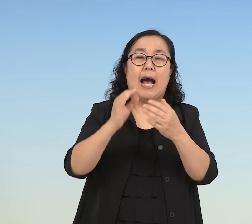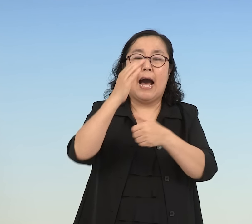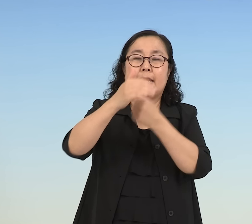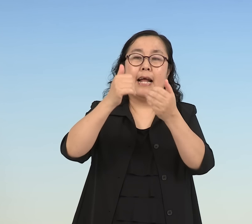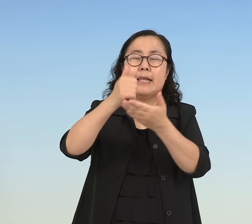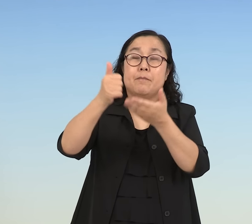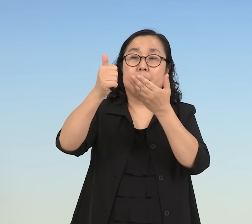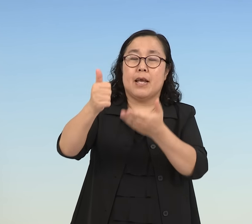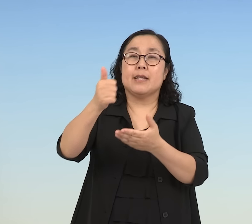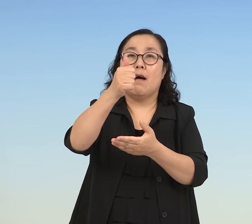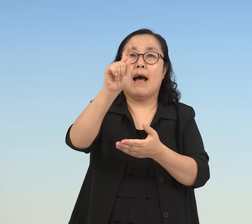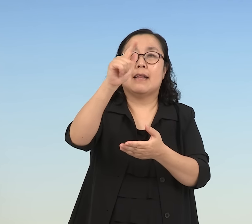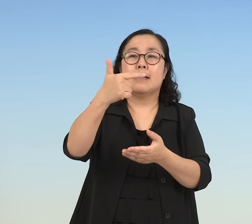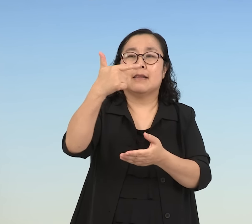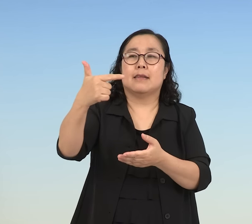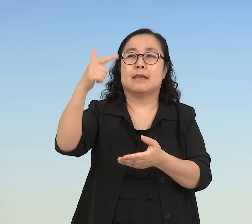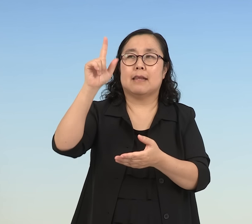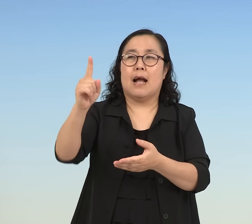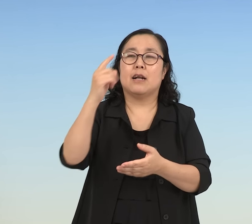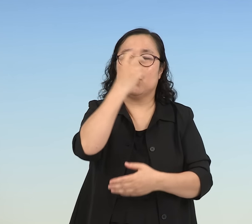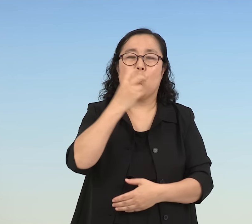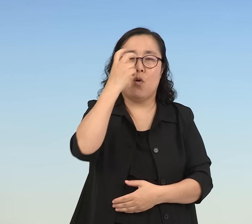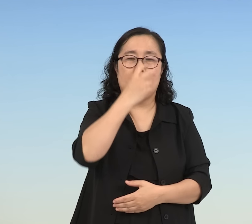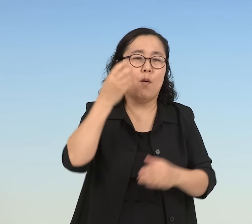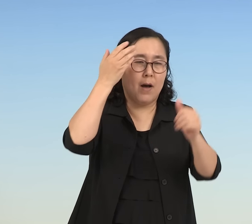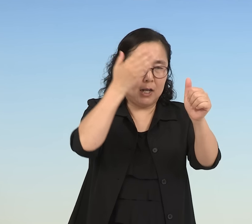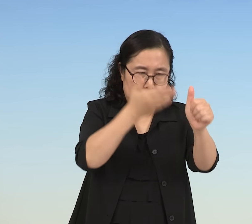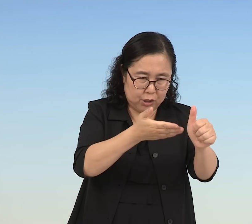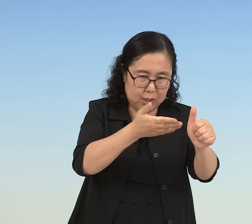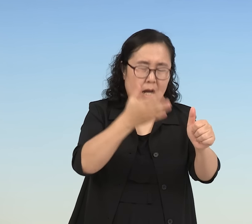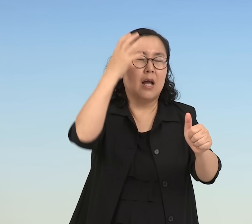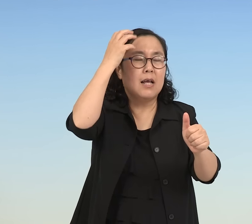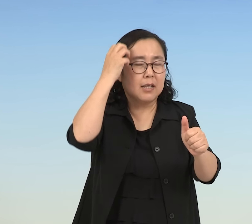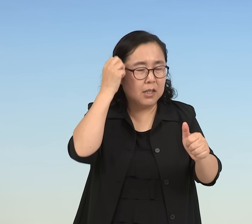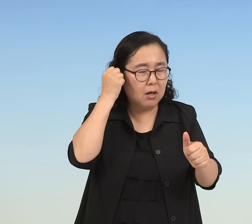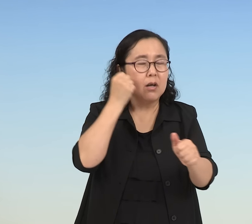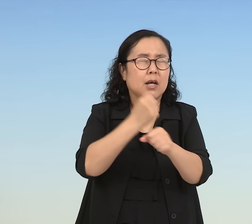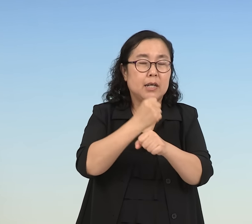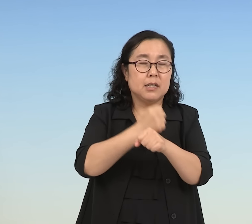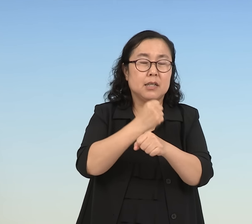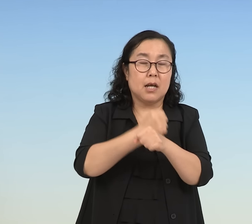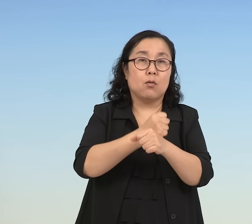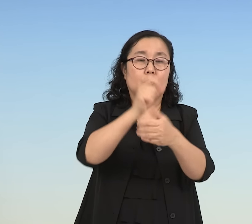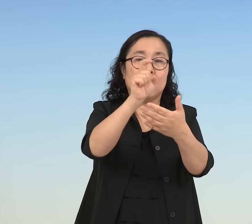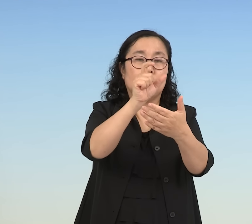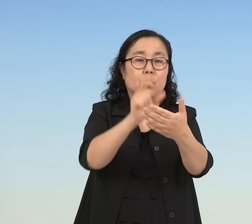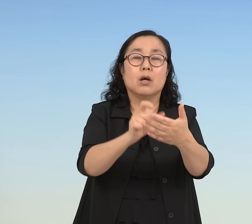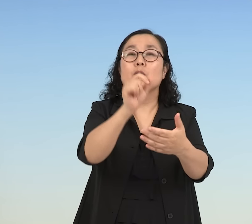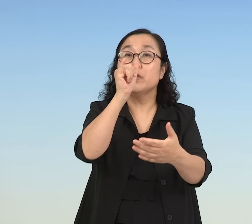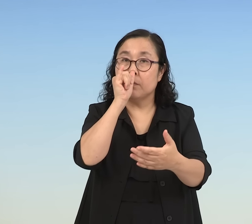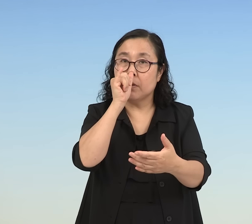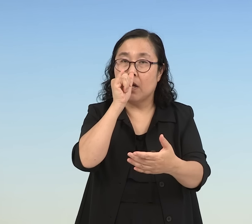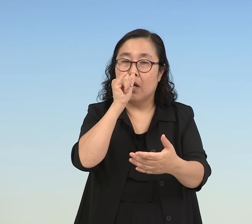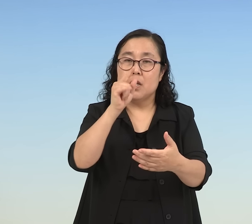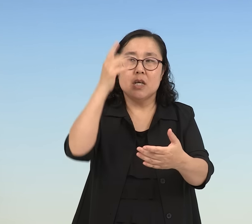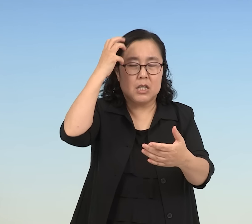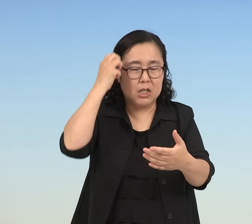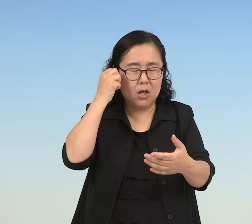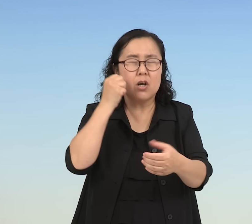한나를 돌보시사, 이게 파카드예요. 그 눈물을 흘리러 한나를 기억하신 하나님, 이것이 한나를